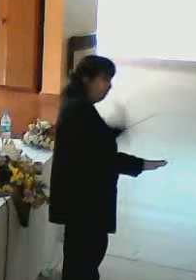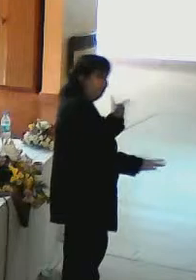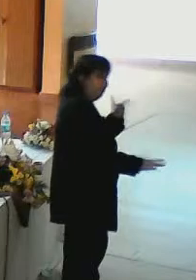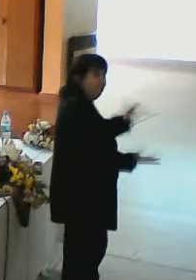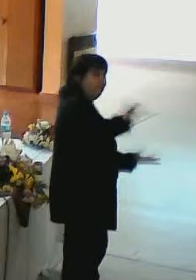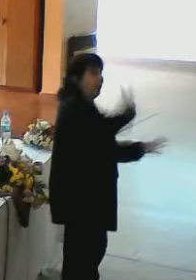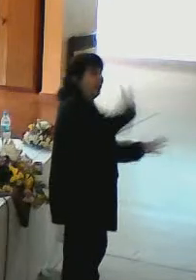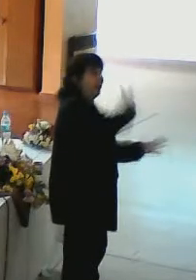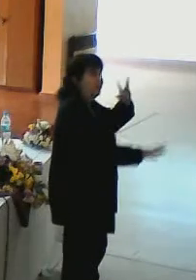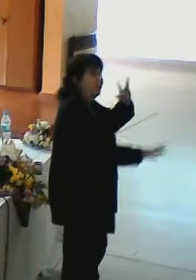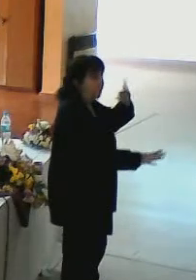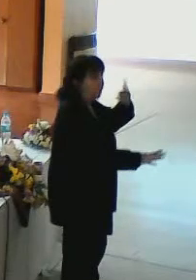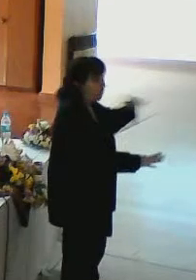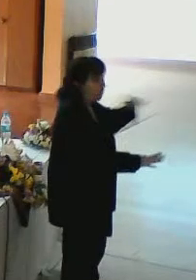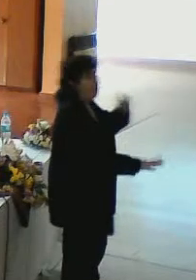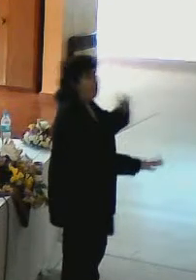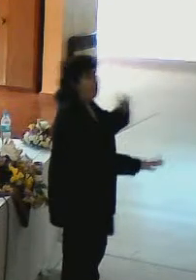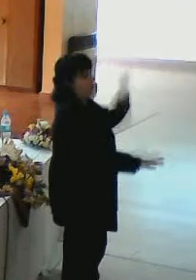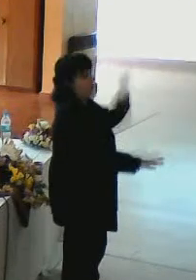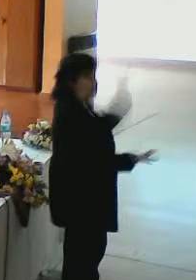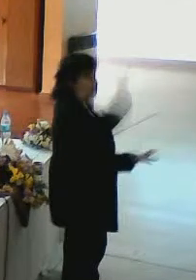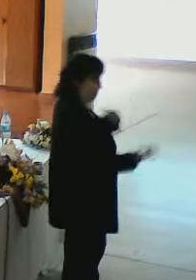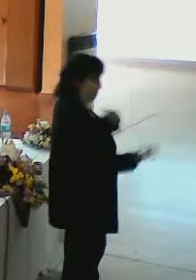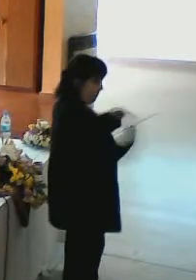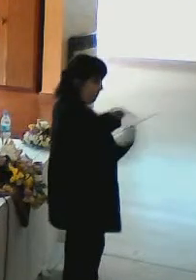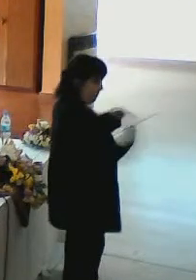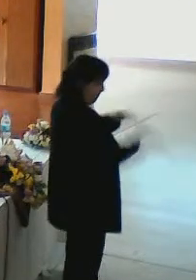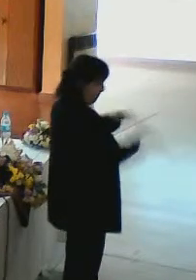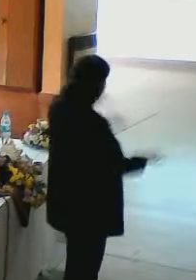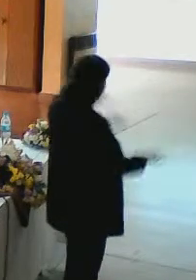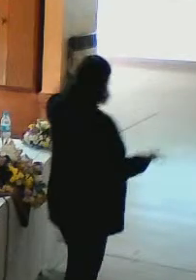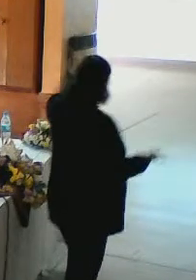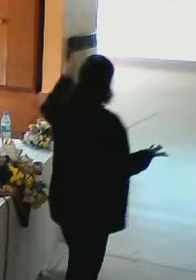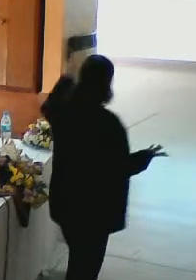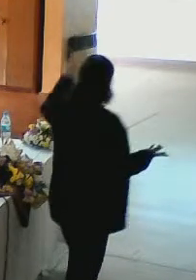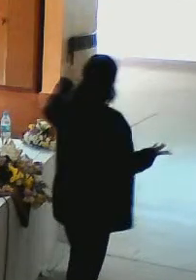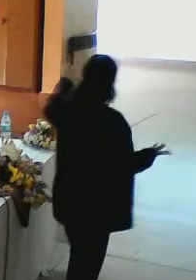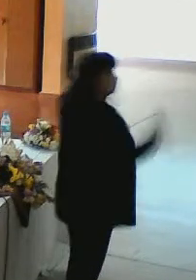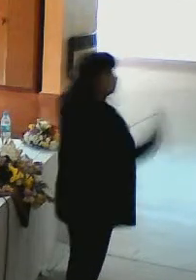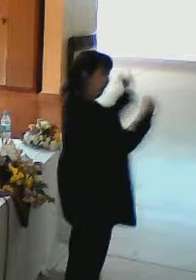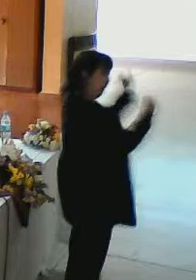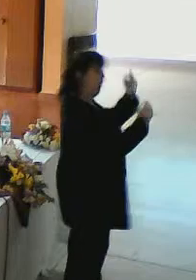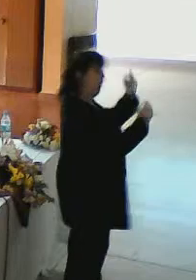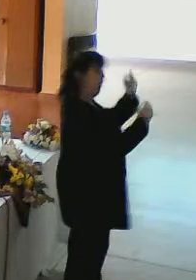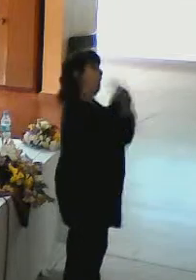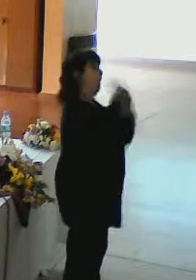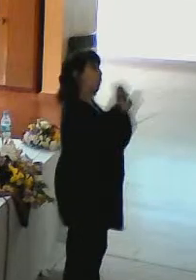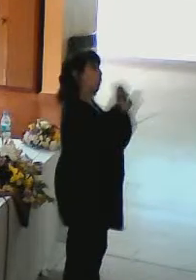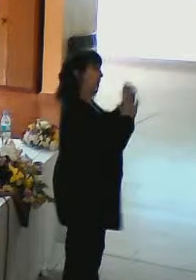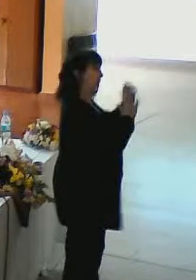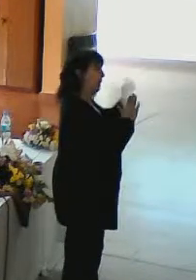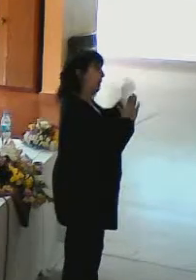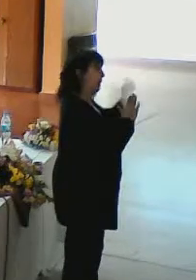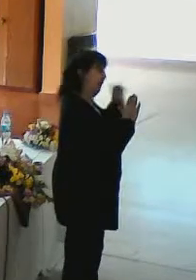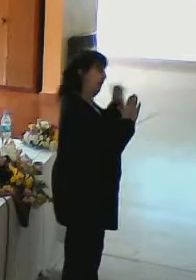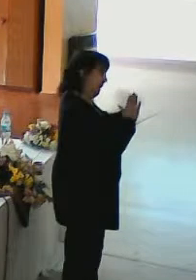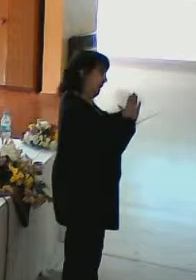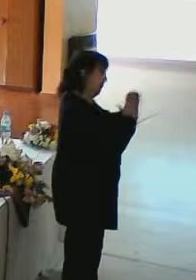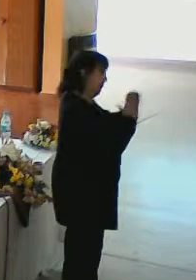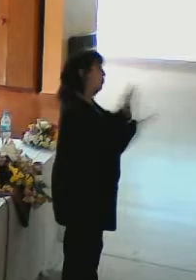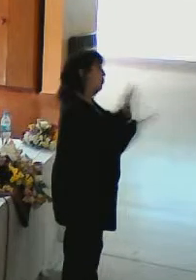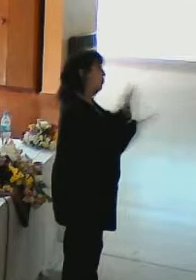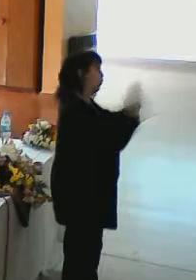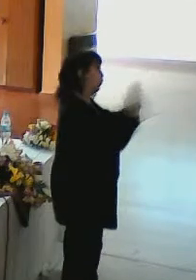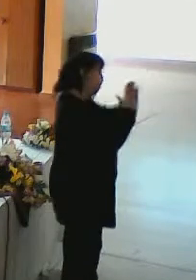Vamos a realizar entonces esta historia clínica que investigando todo este grupo de patologías. Ahí donde